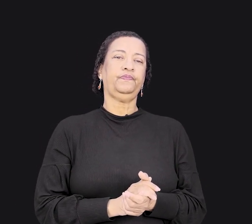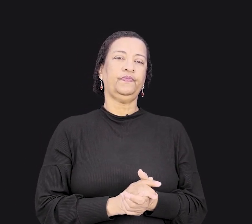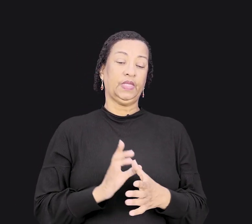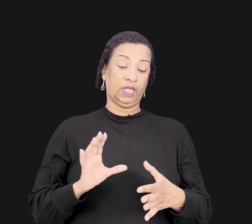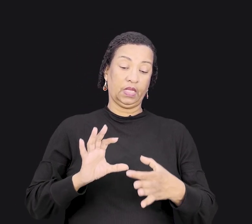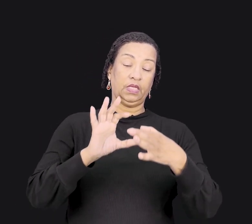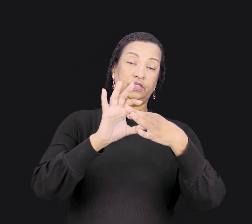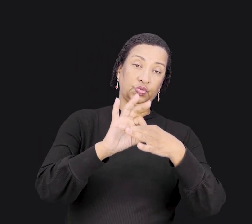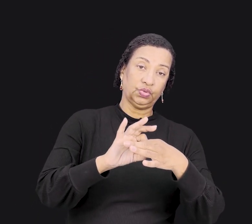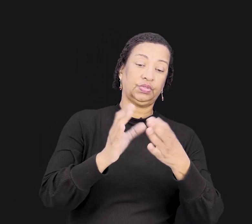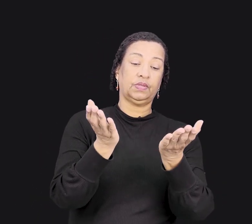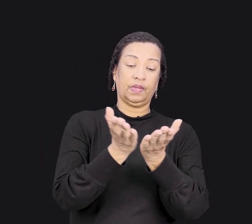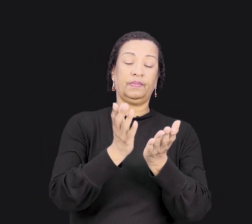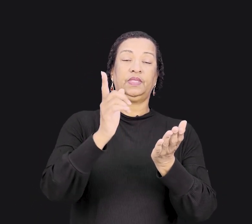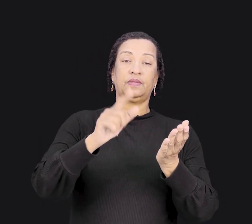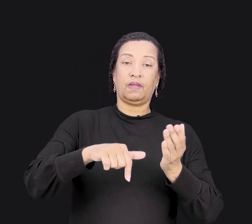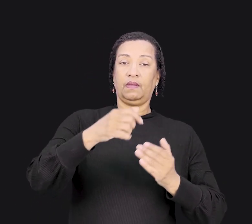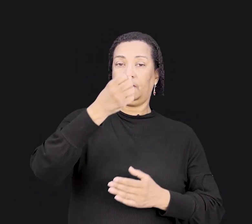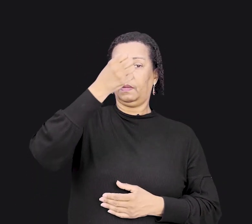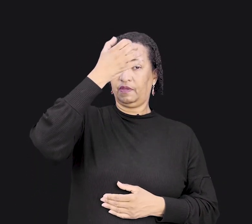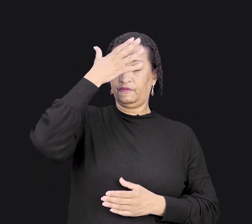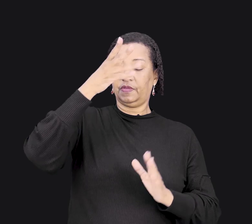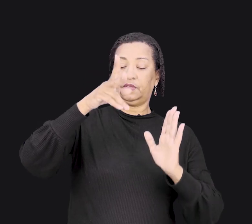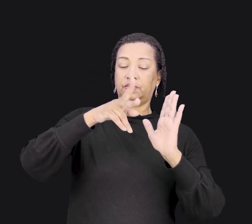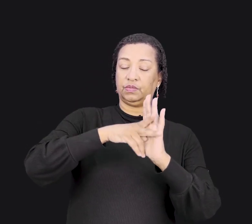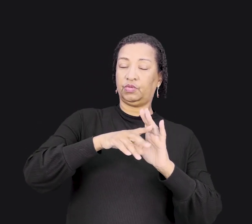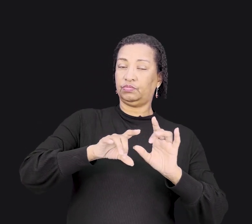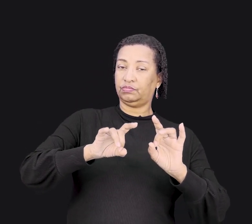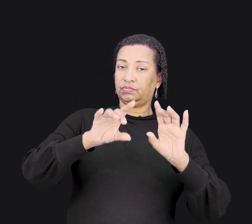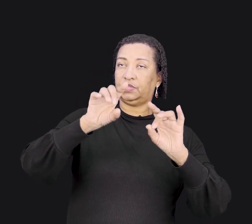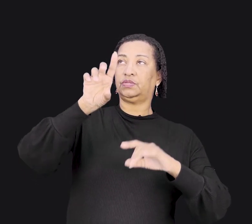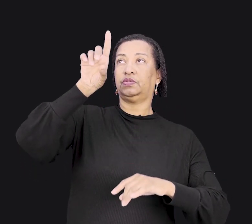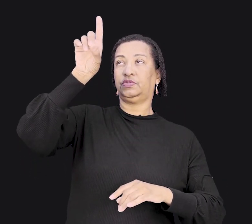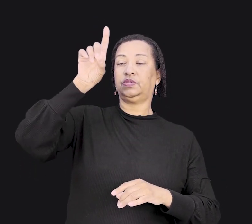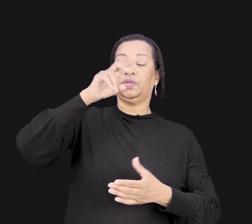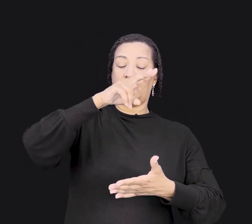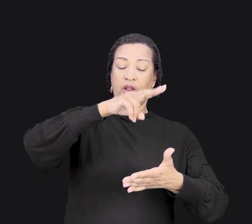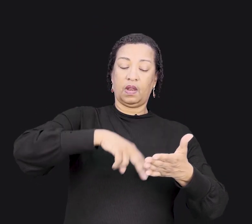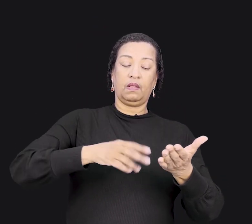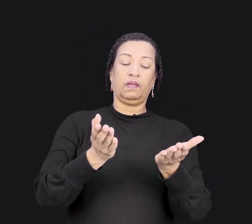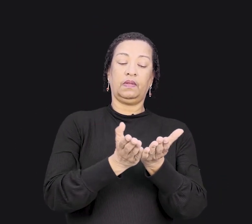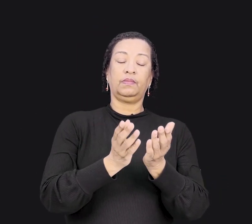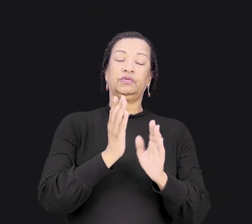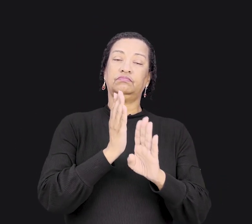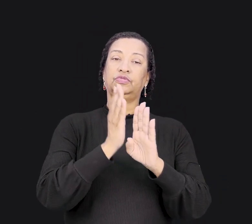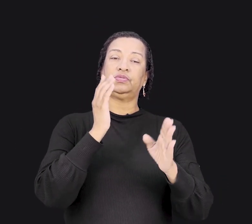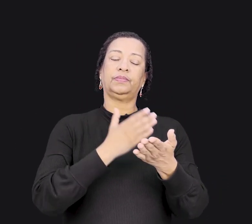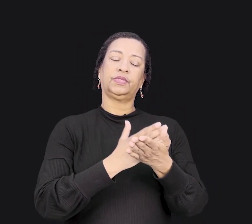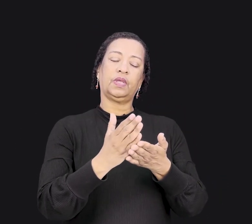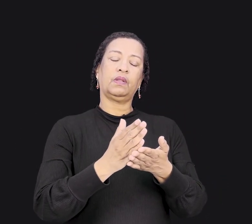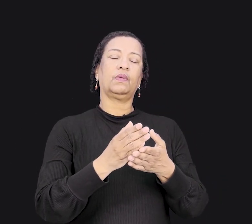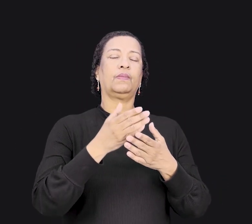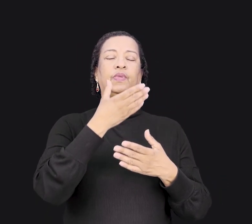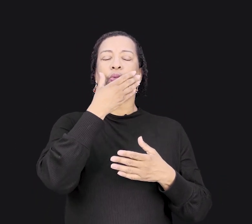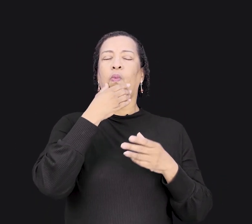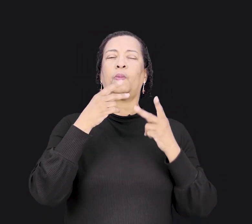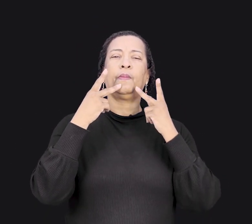uma revelação especial de Deus. Lendo a Bíblia, descobrimos que ela começa com um profeta dizendo: tive